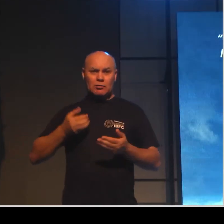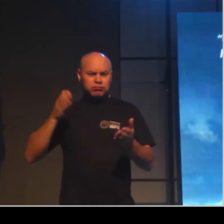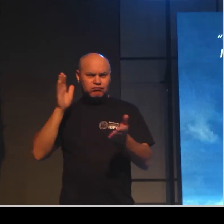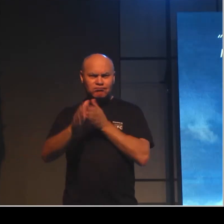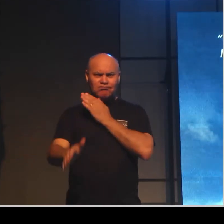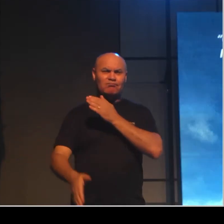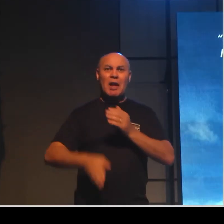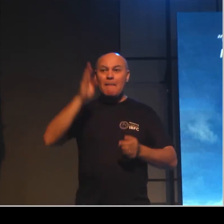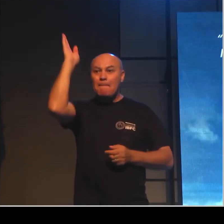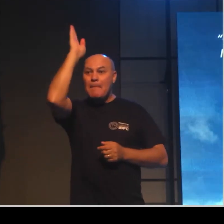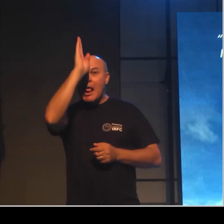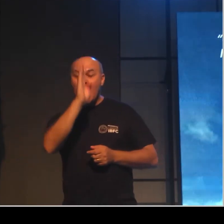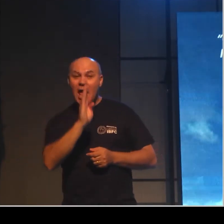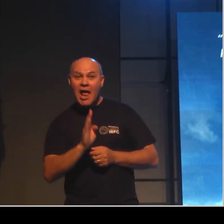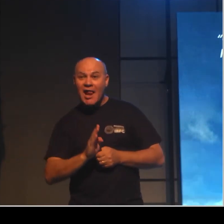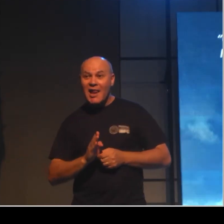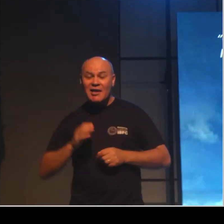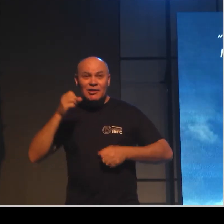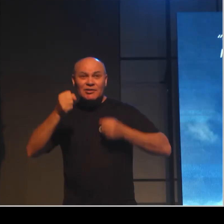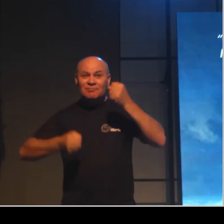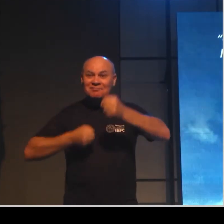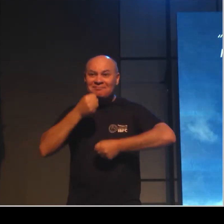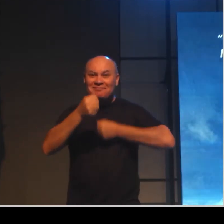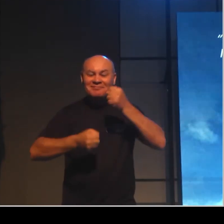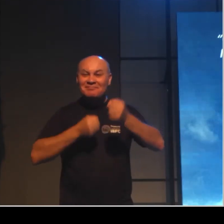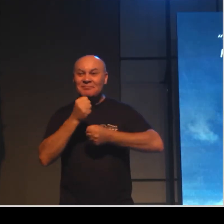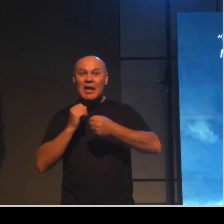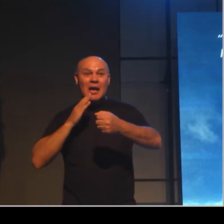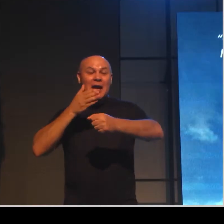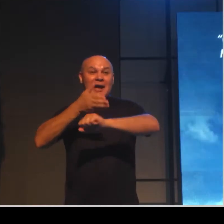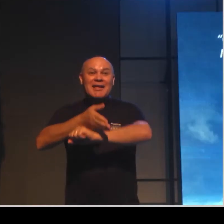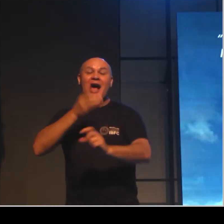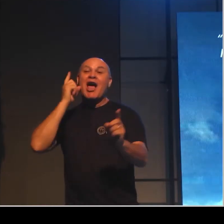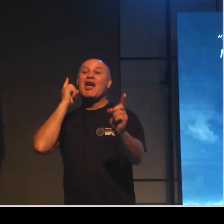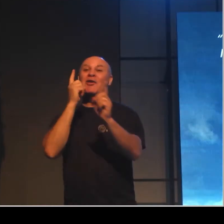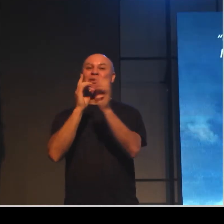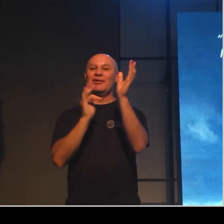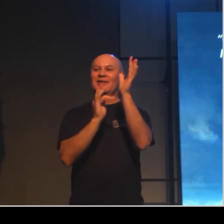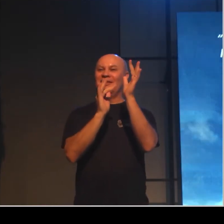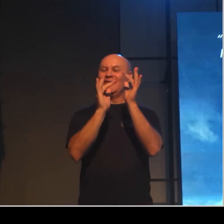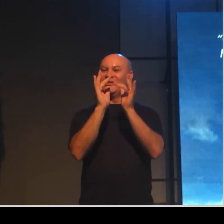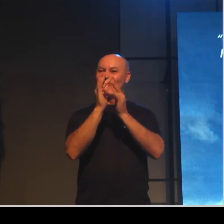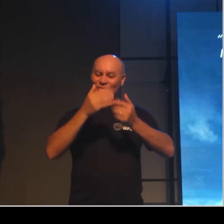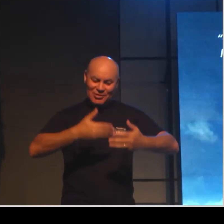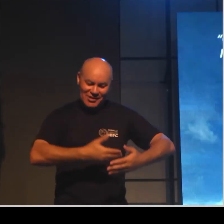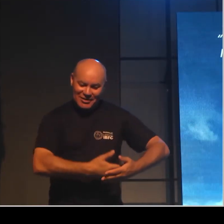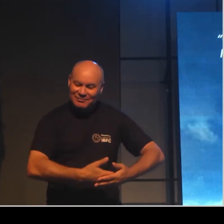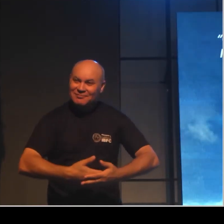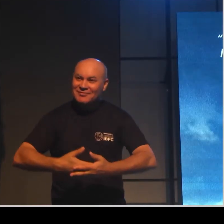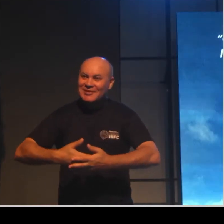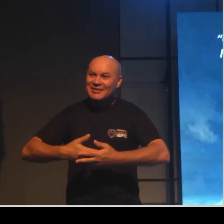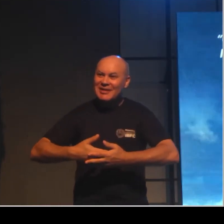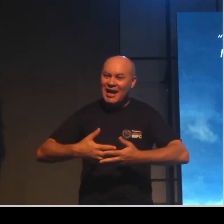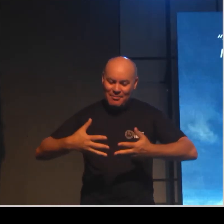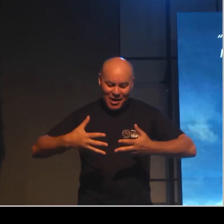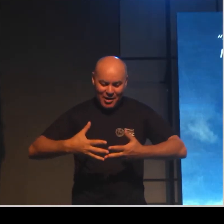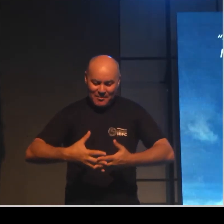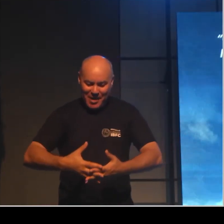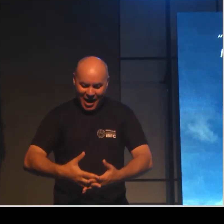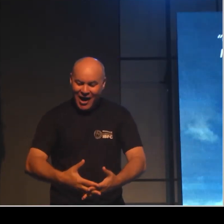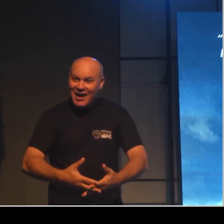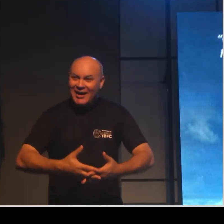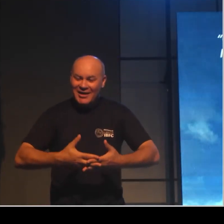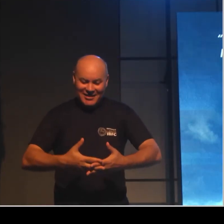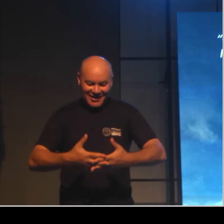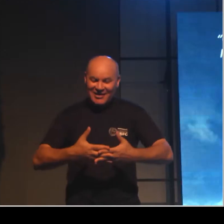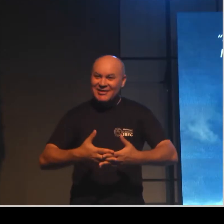e o bebê, que estava deitado em uma manjedoura. E quando eles o viram, eles voltaram para